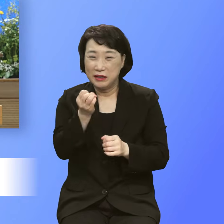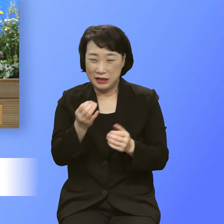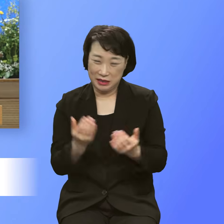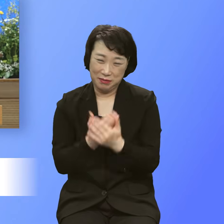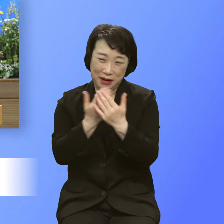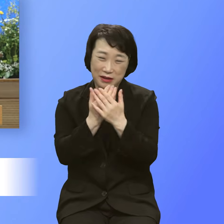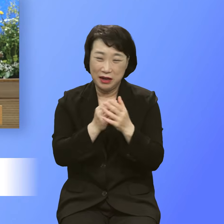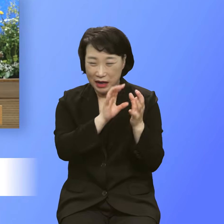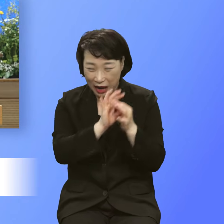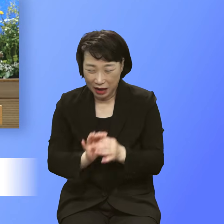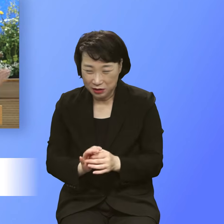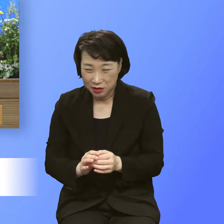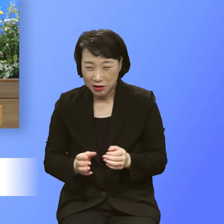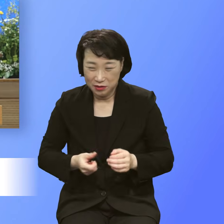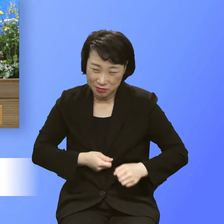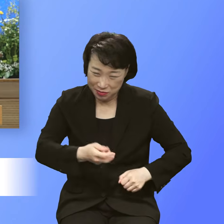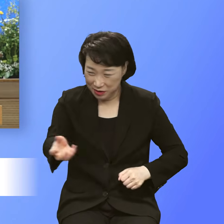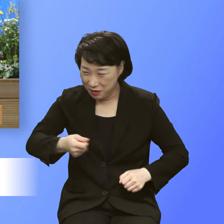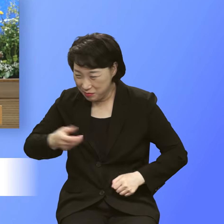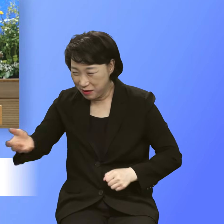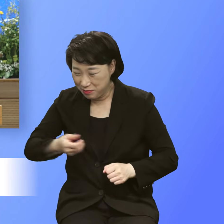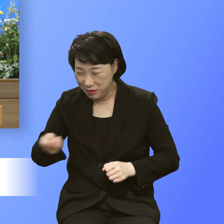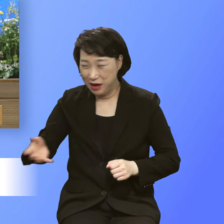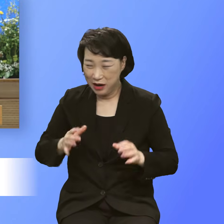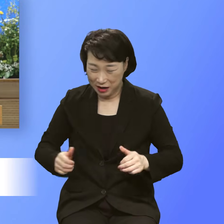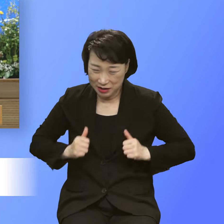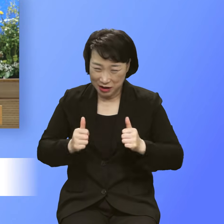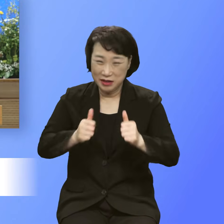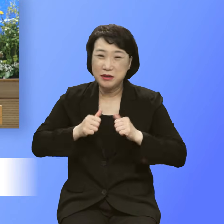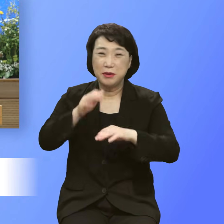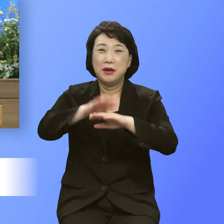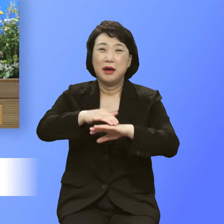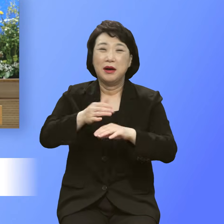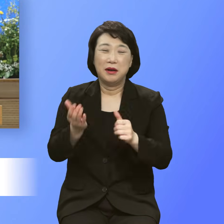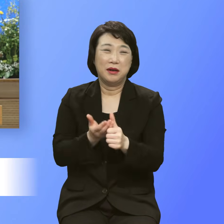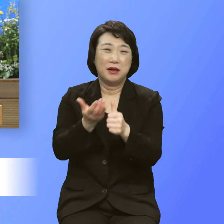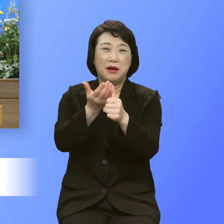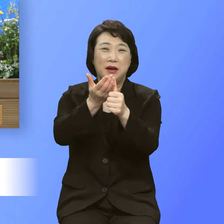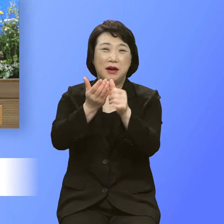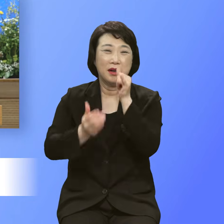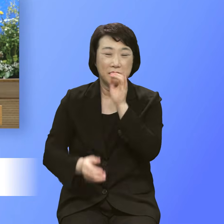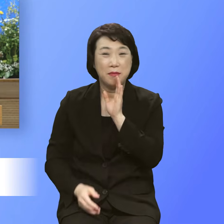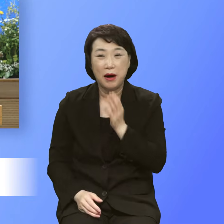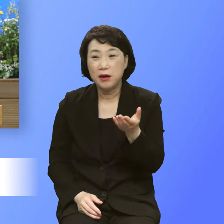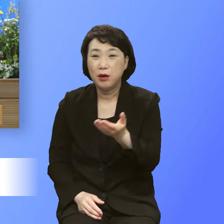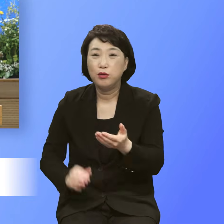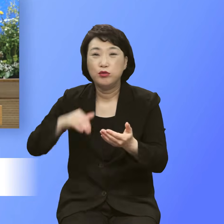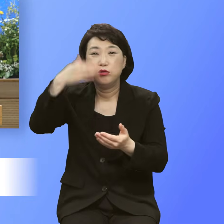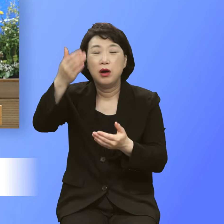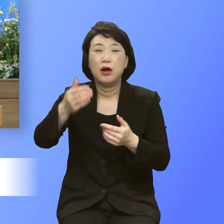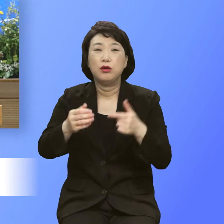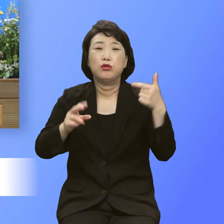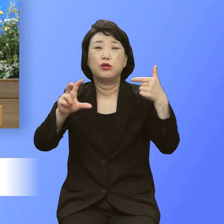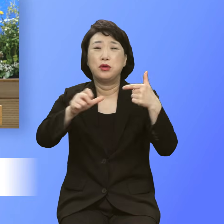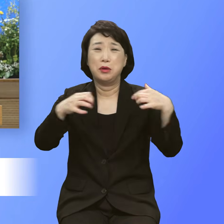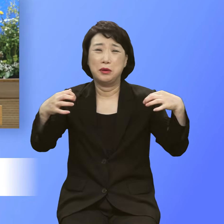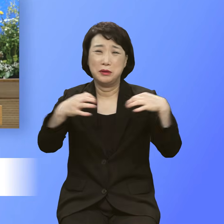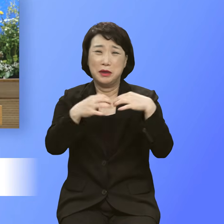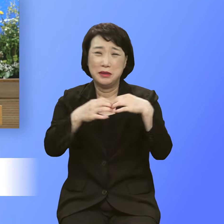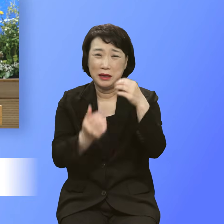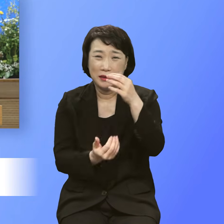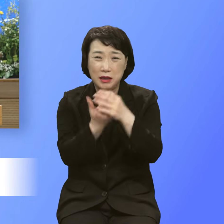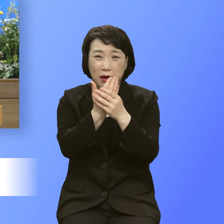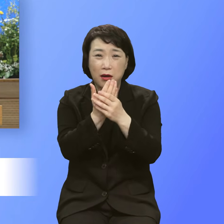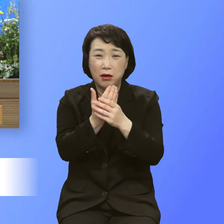개량도 해가면서 얼마나 열심히 했던가. 근데 6.25 전쟁이 일어났어. 근데